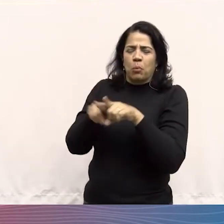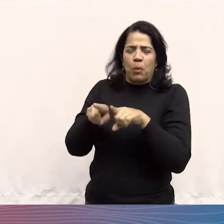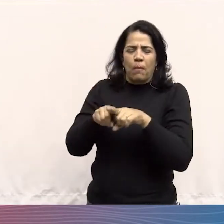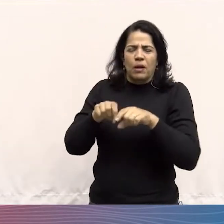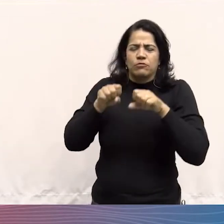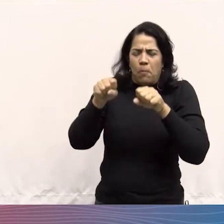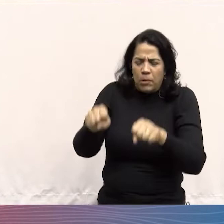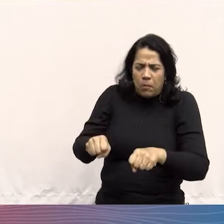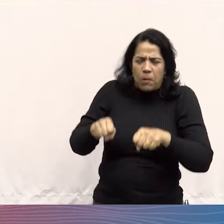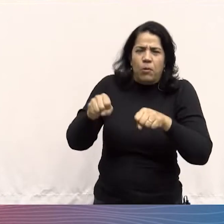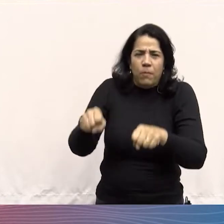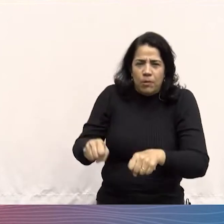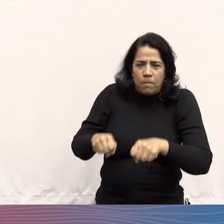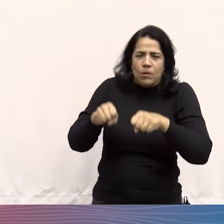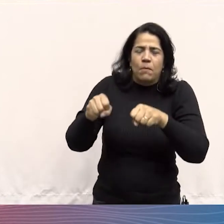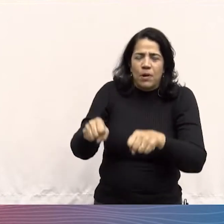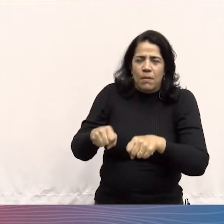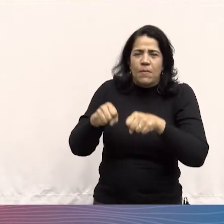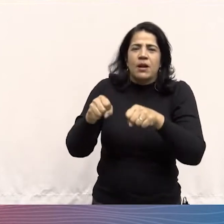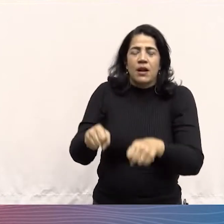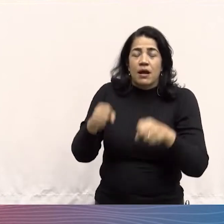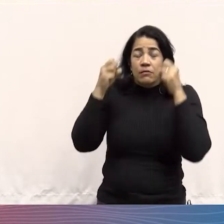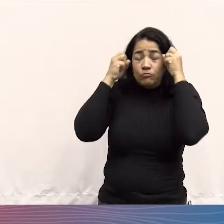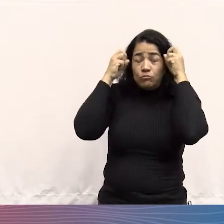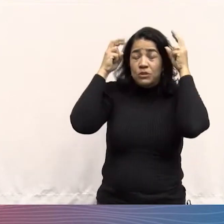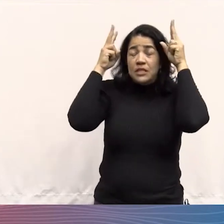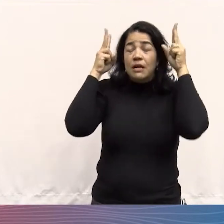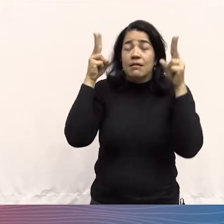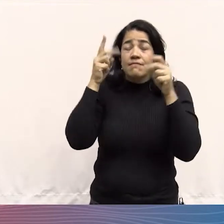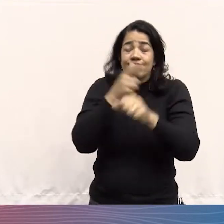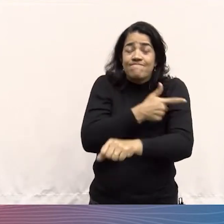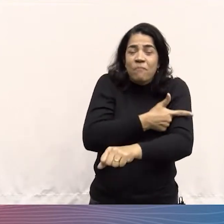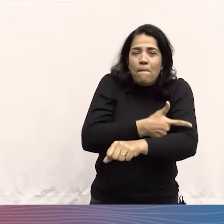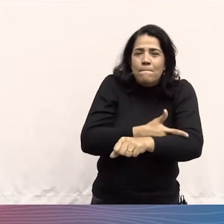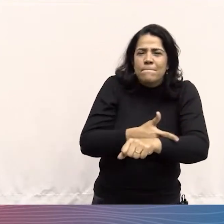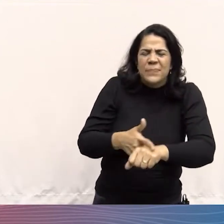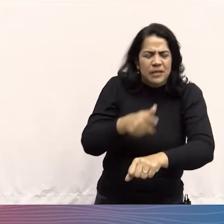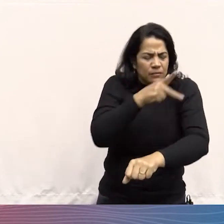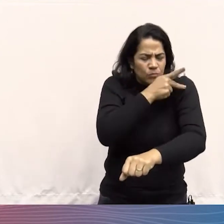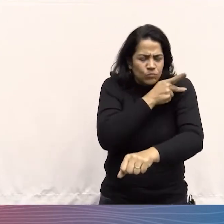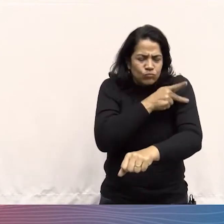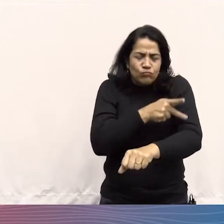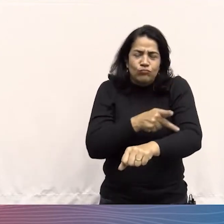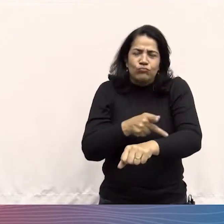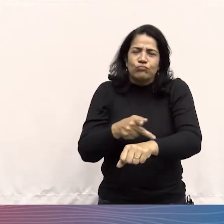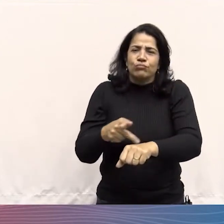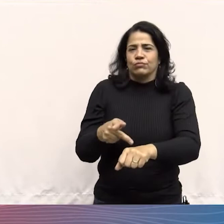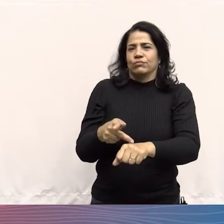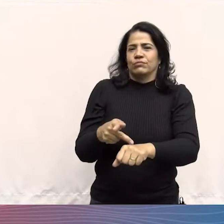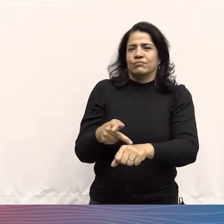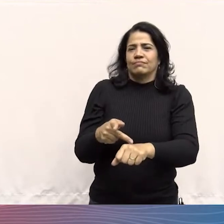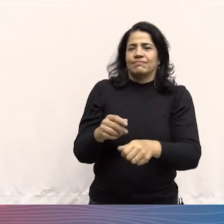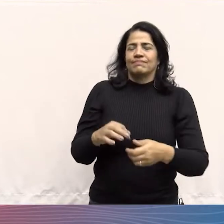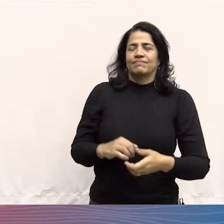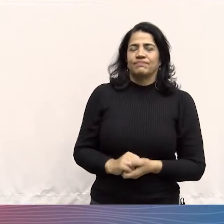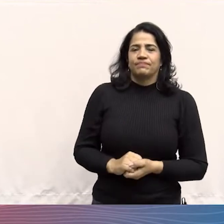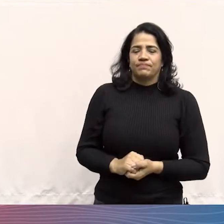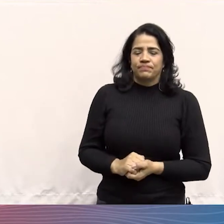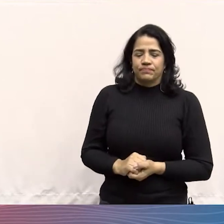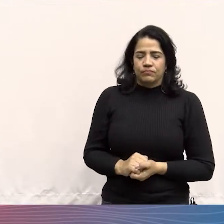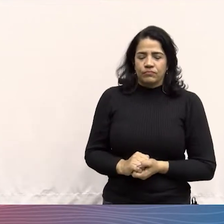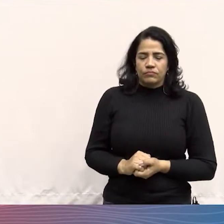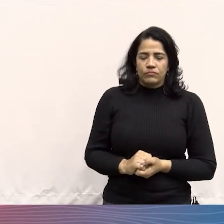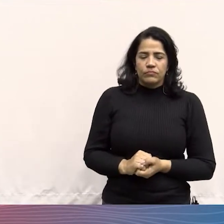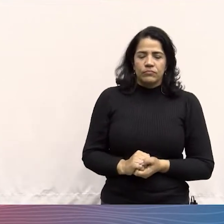linho finíssimo, branco e puro. E aí no 19 diz assim, versículo 8